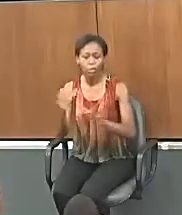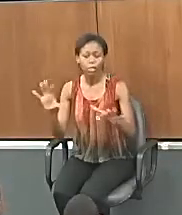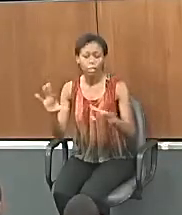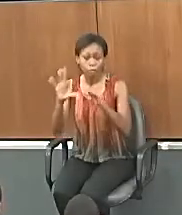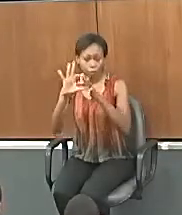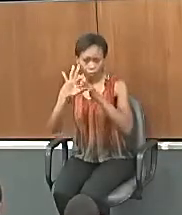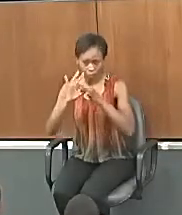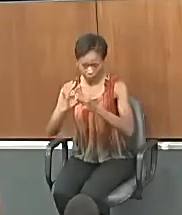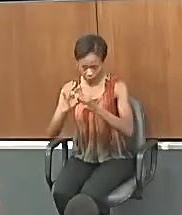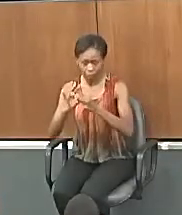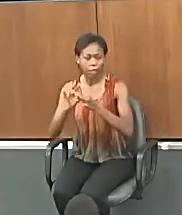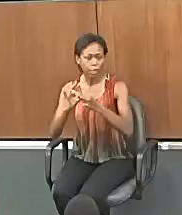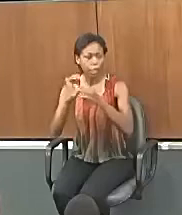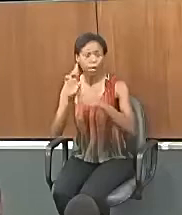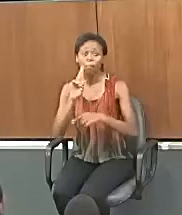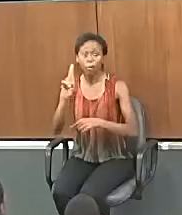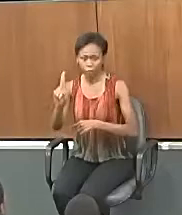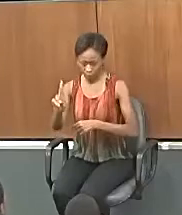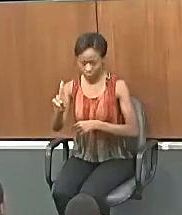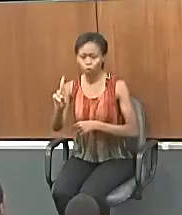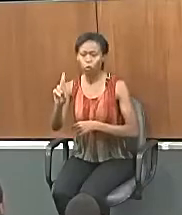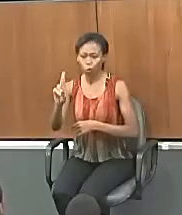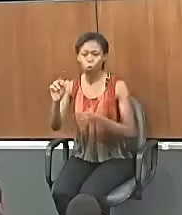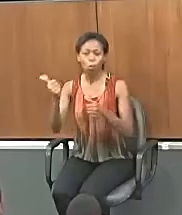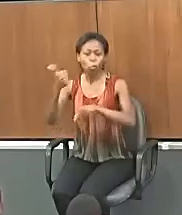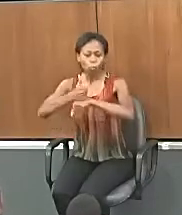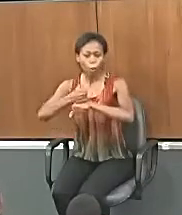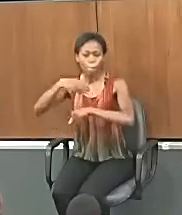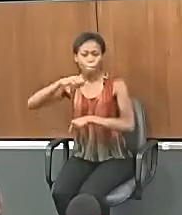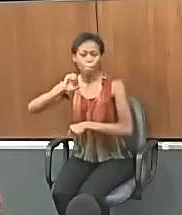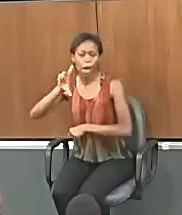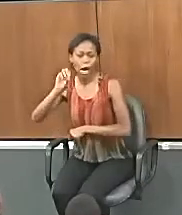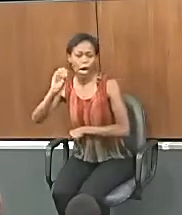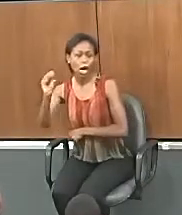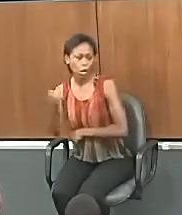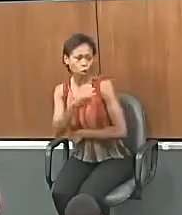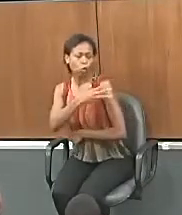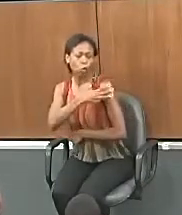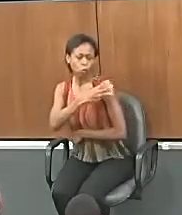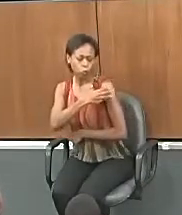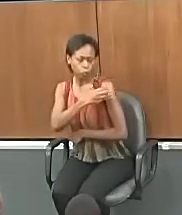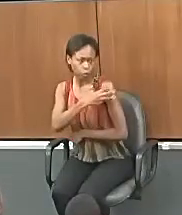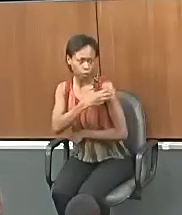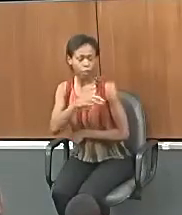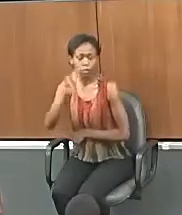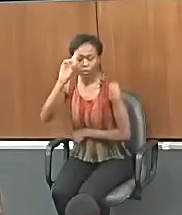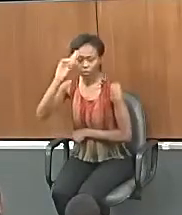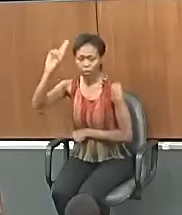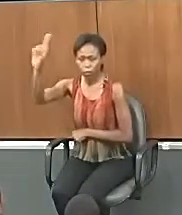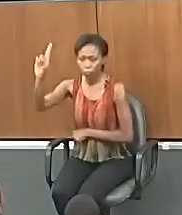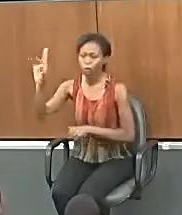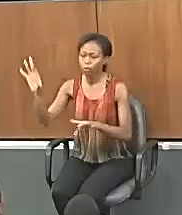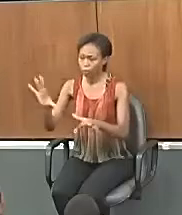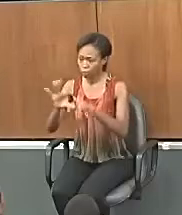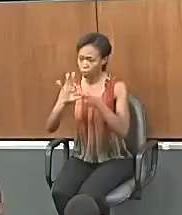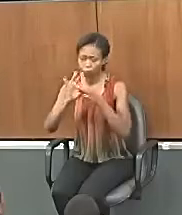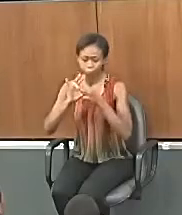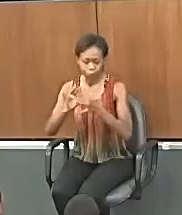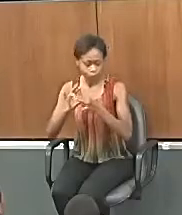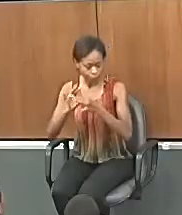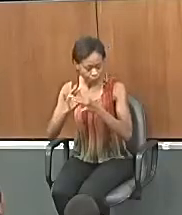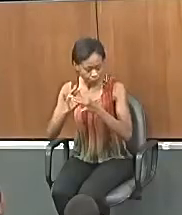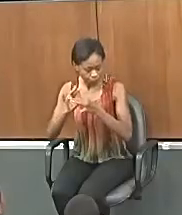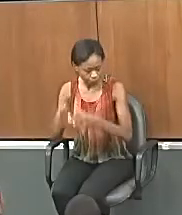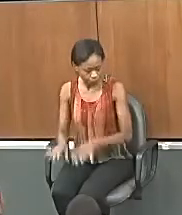integração dos surdos representando marcos oliveira marcos antônio de souza júnior diretor regional da federação nacional de educação